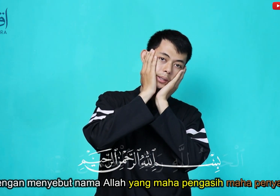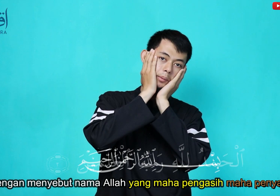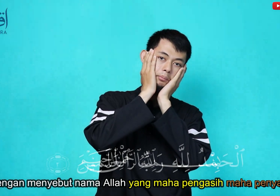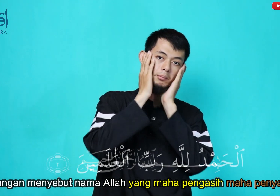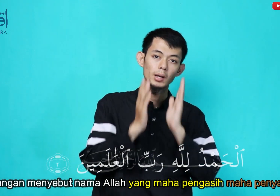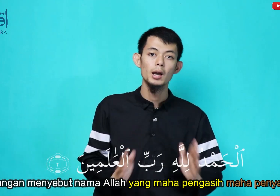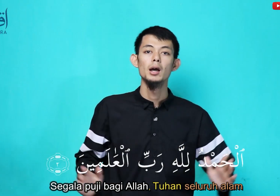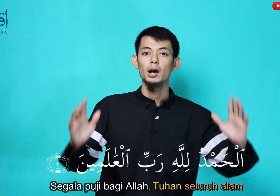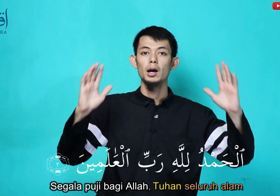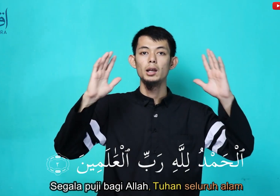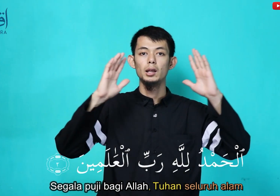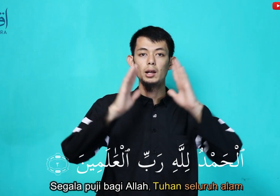Bismillahirrahmanirrahim.